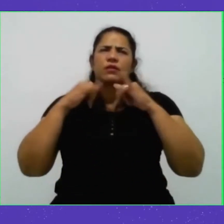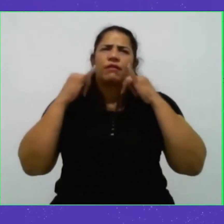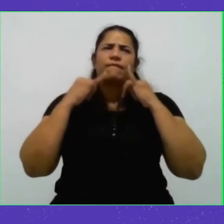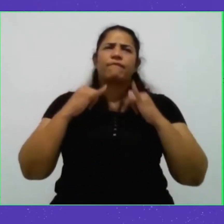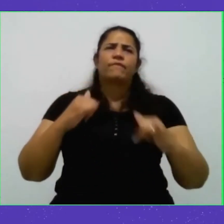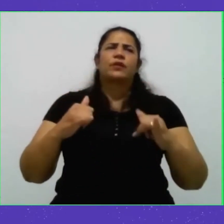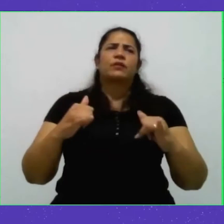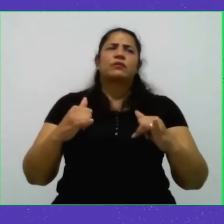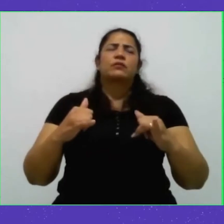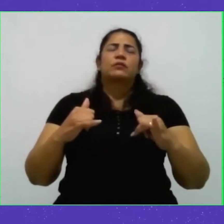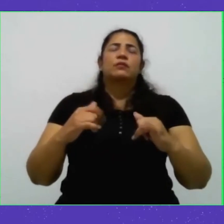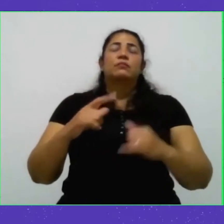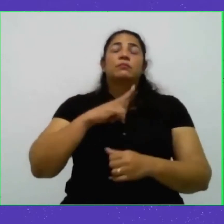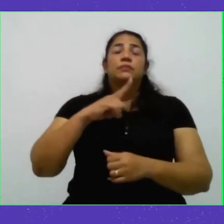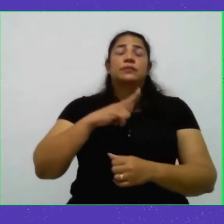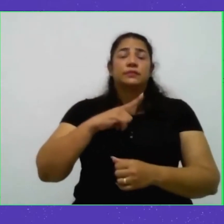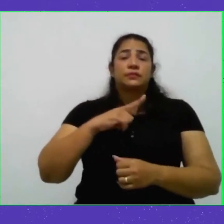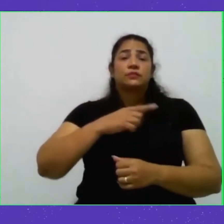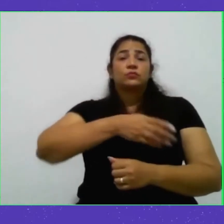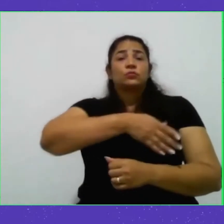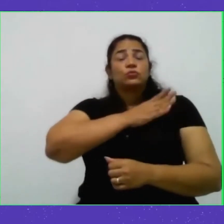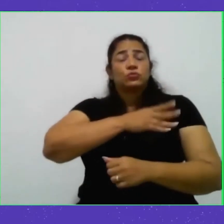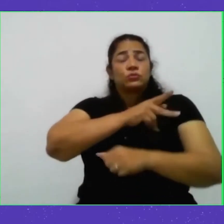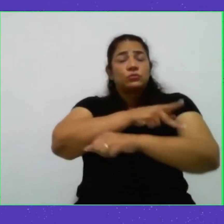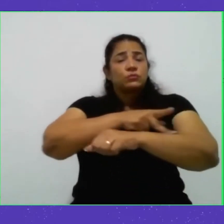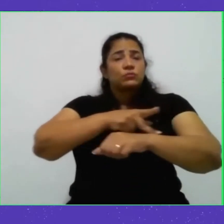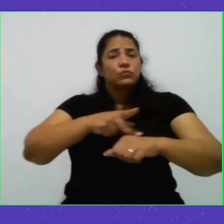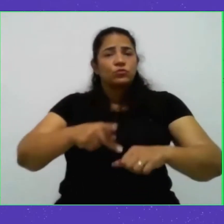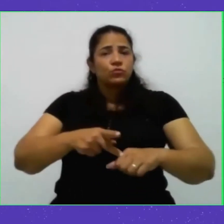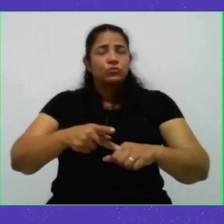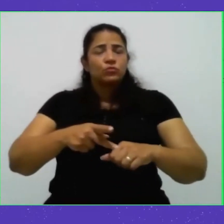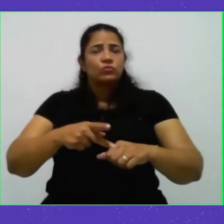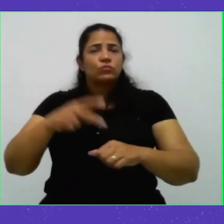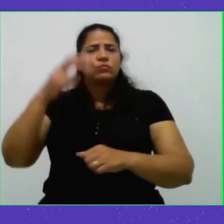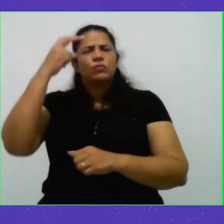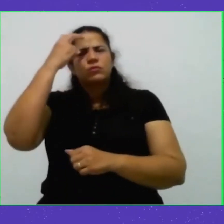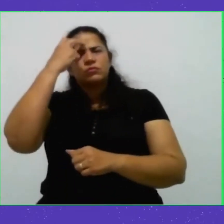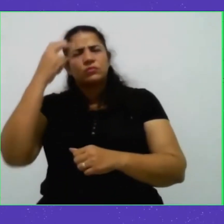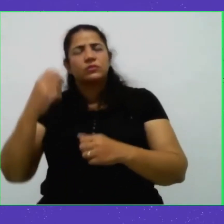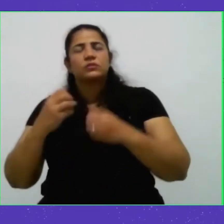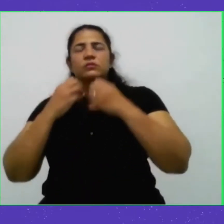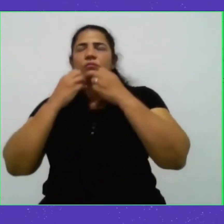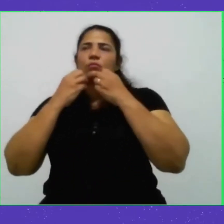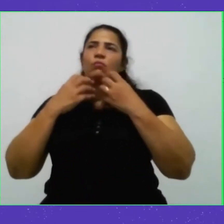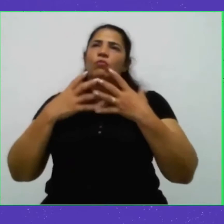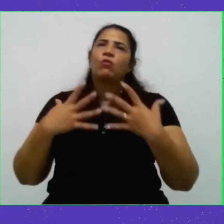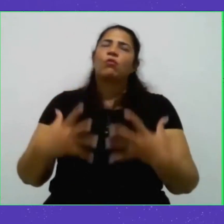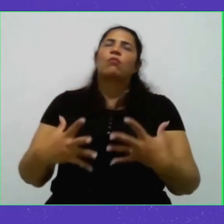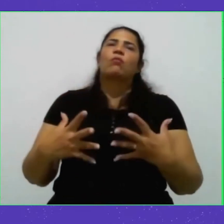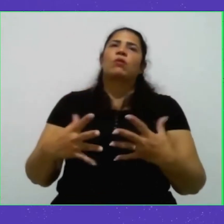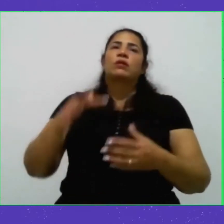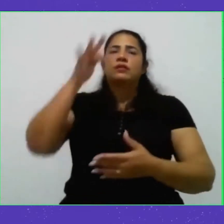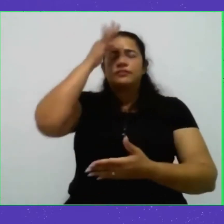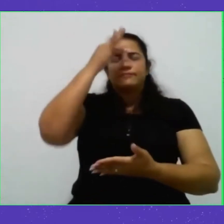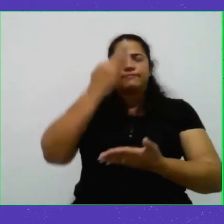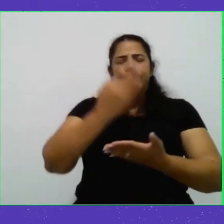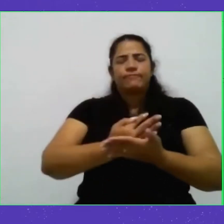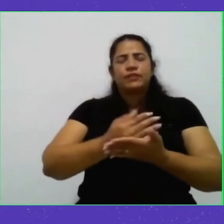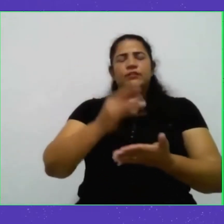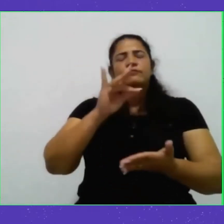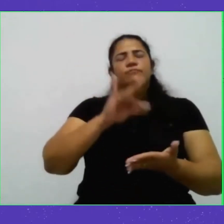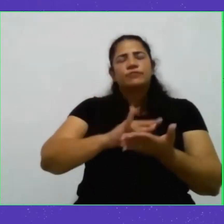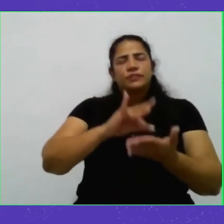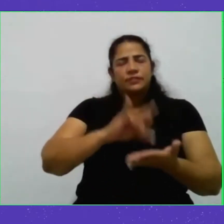de consciência boa e de fé sem hipocrisia. O Senhor nos guarde, irmãos, da